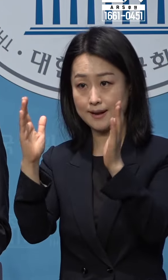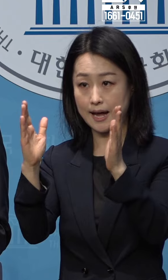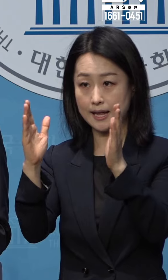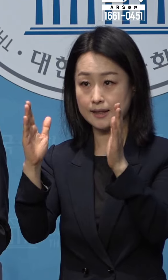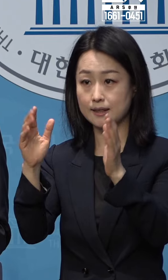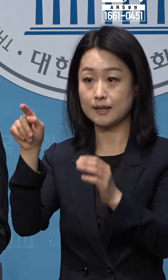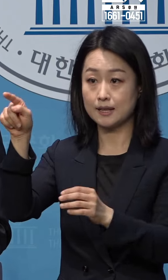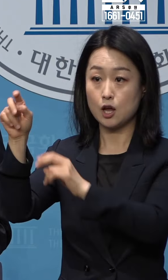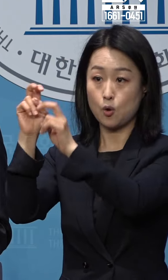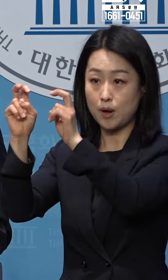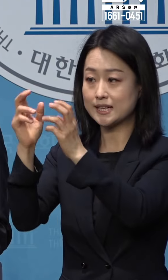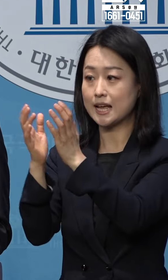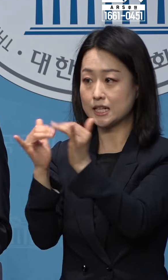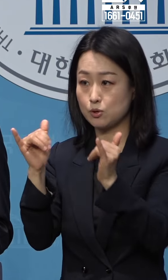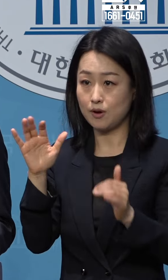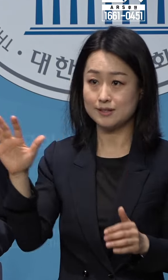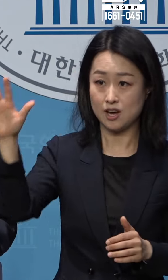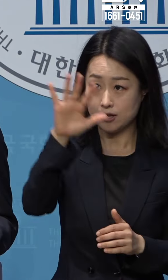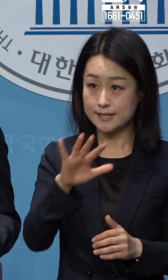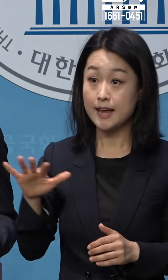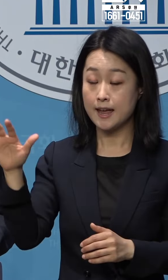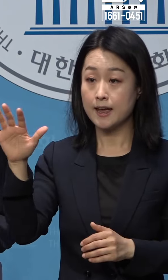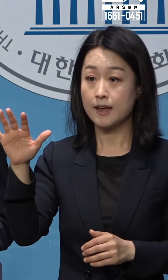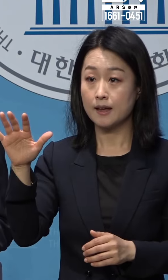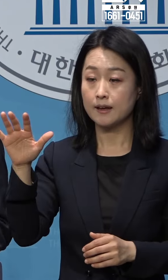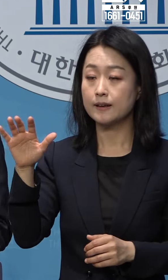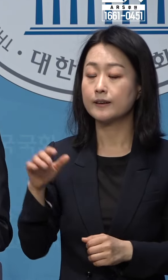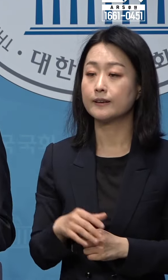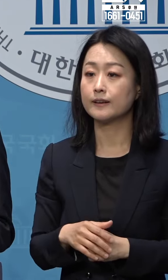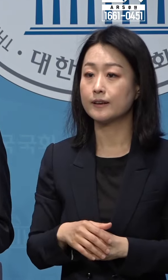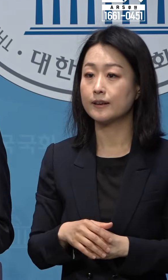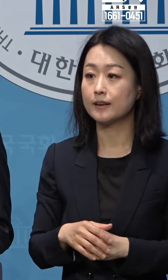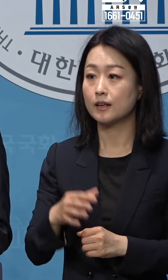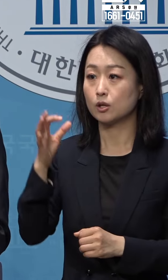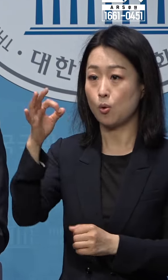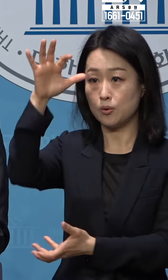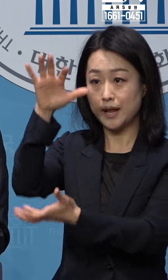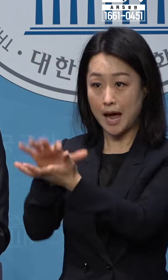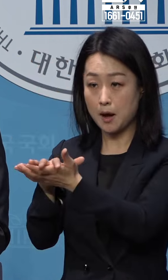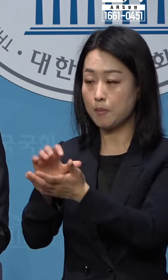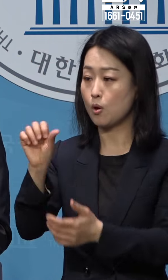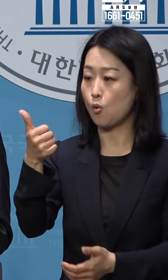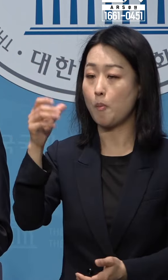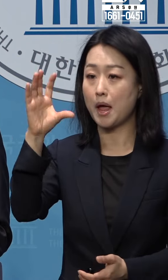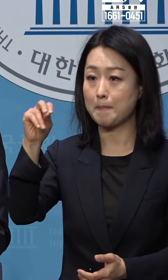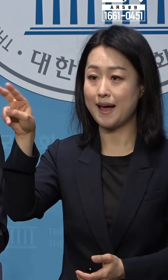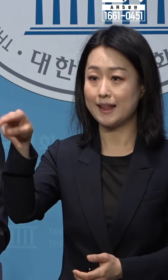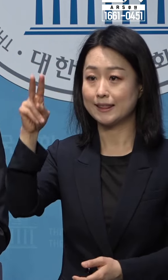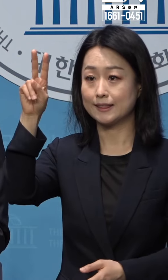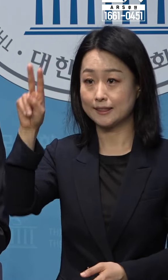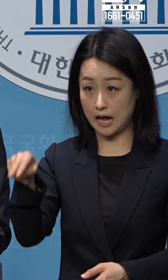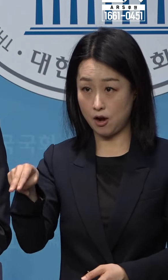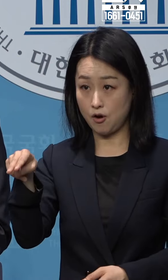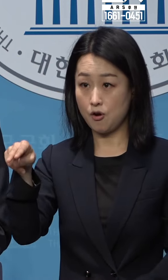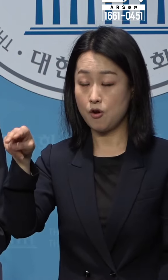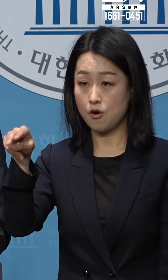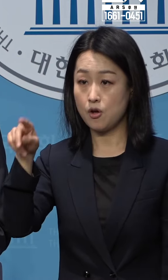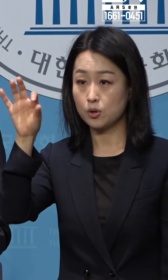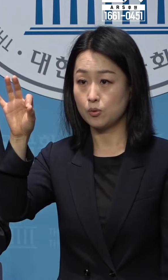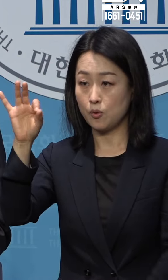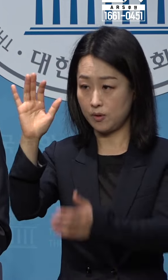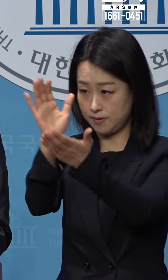쌍방을 회사 임직원 수십명을 통원하여 합계 약 500만 달러의 유아를